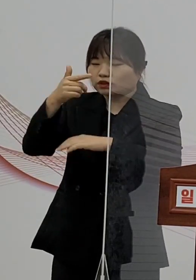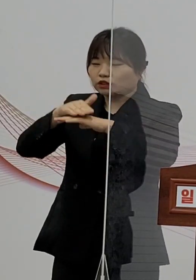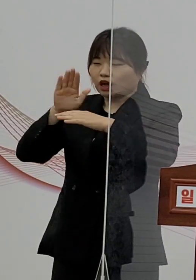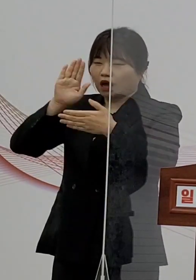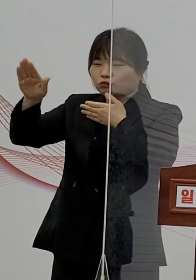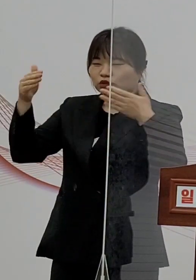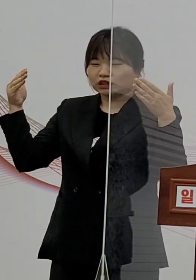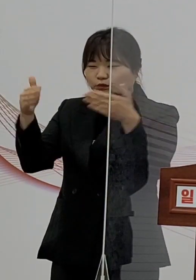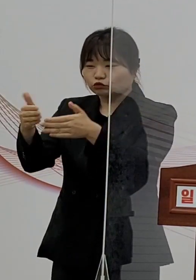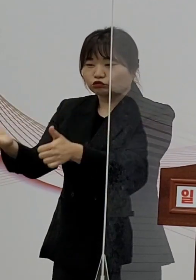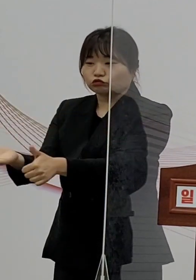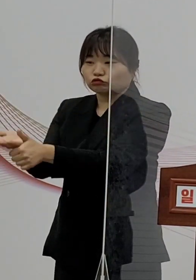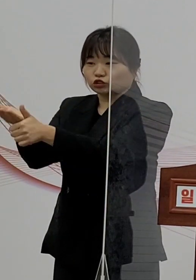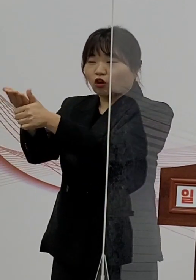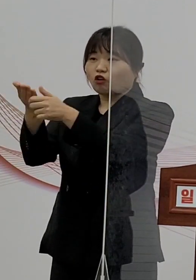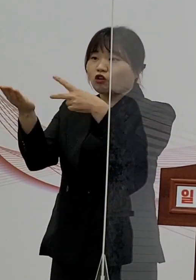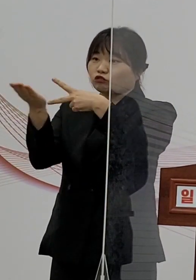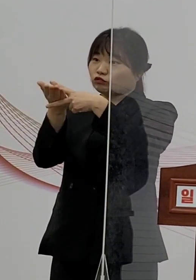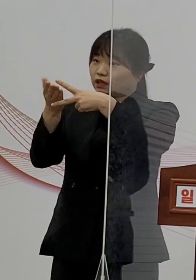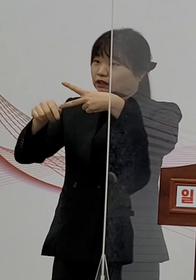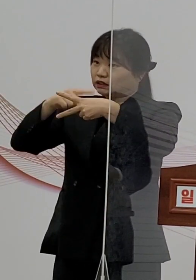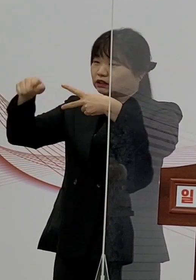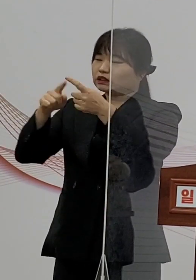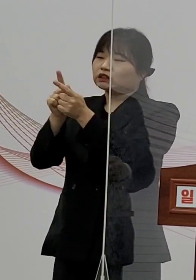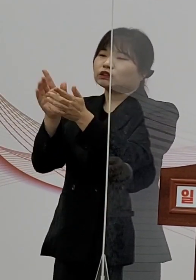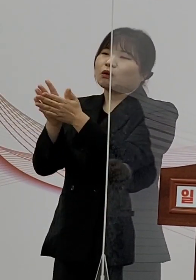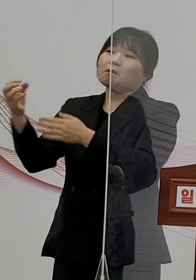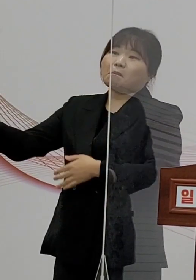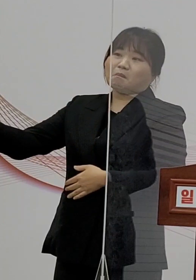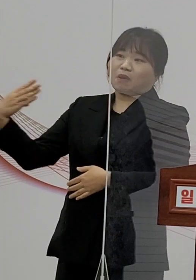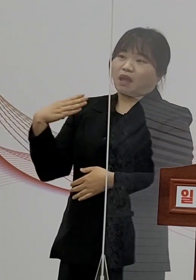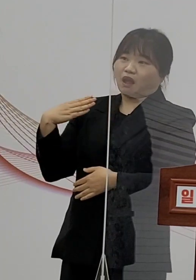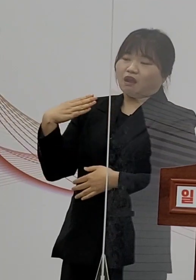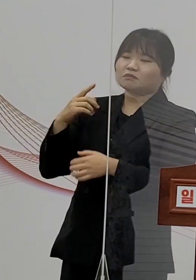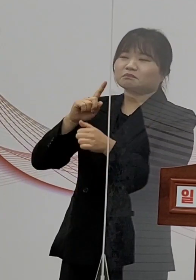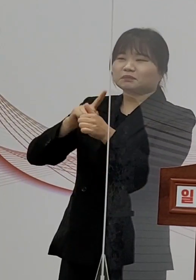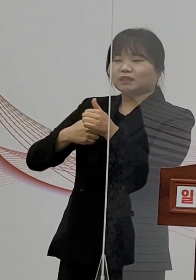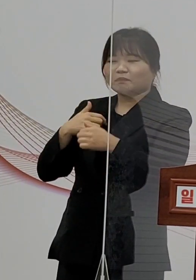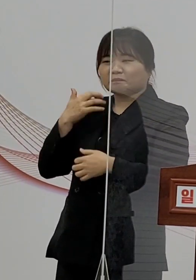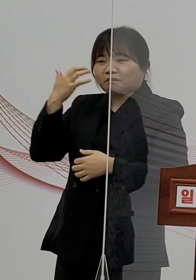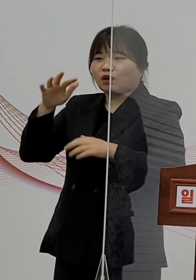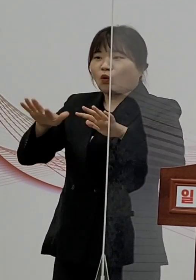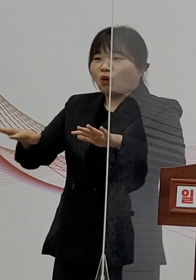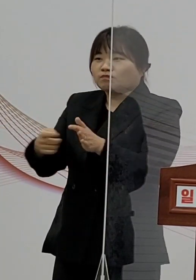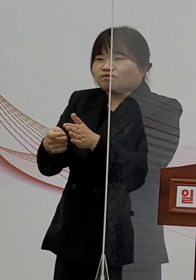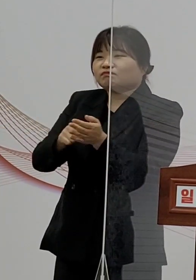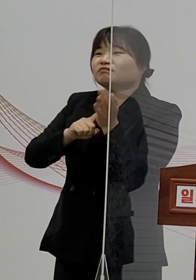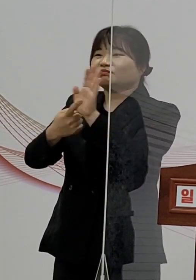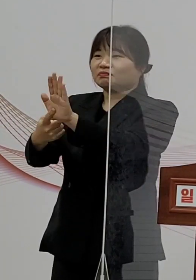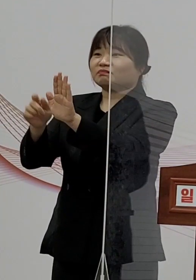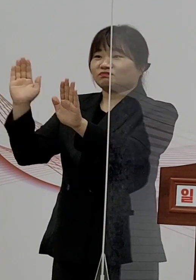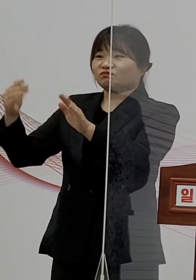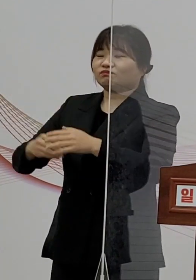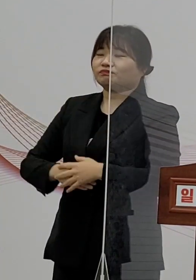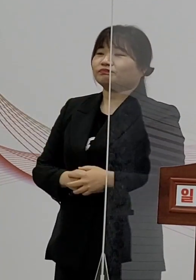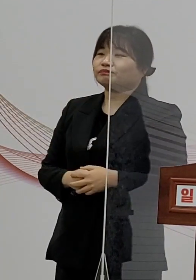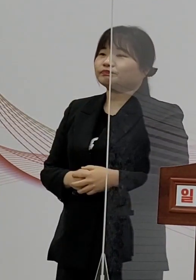집중 육성하겠다는 이 두 가지 말씀을 직접 전해 오셨기 때문에 여러분께 말씀을 드리겠습니다.